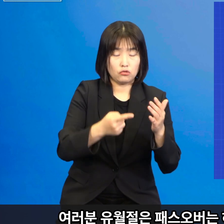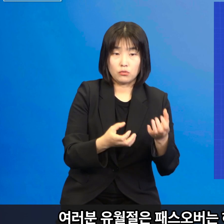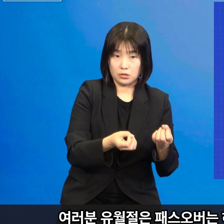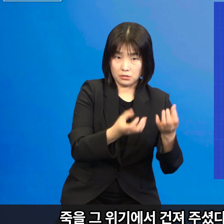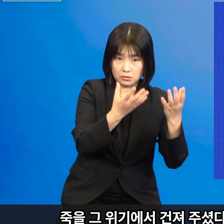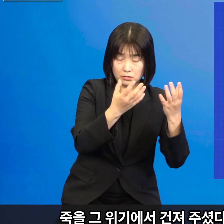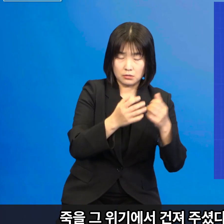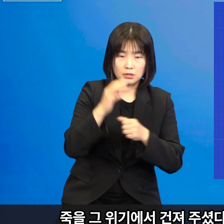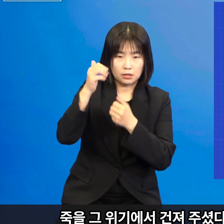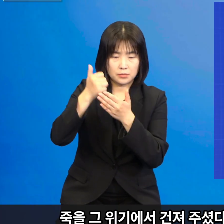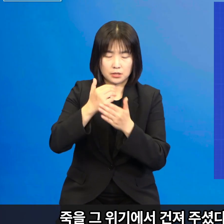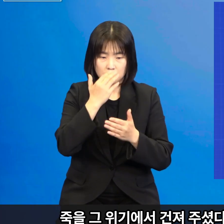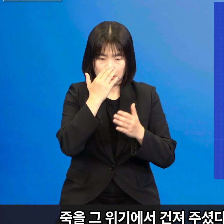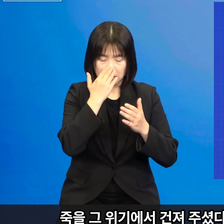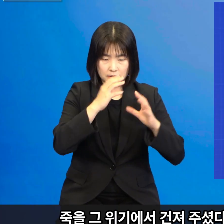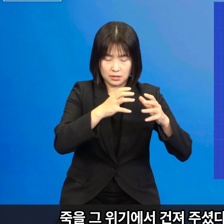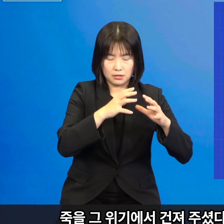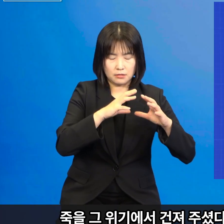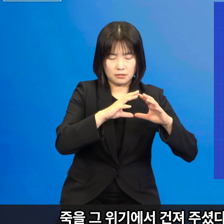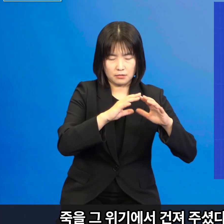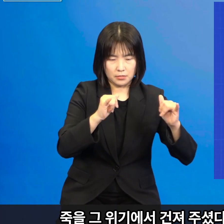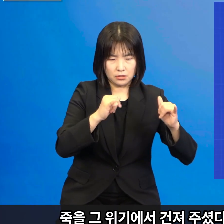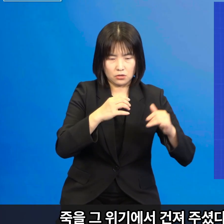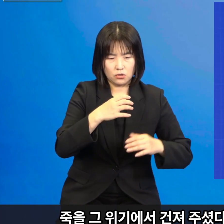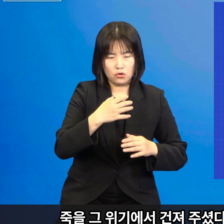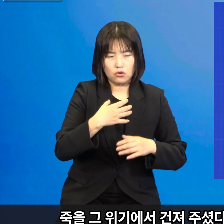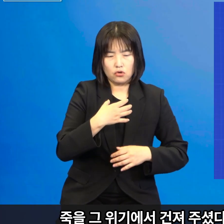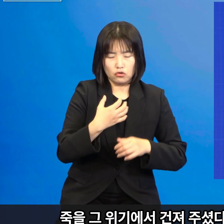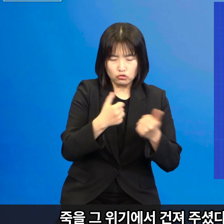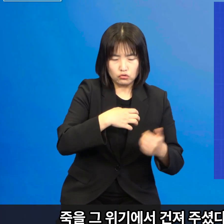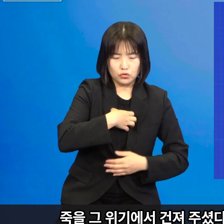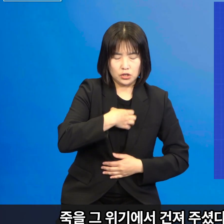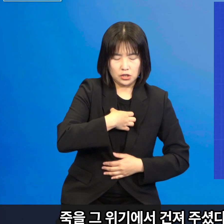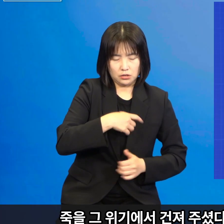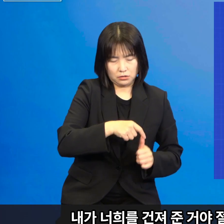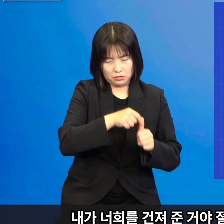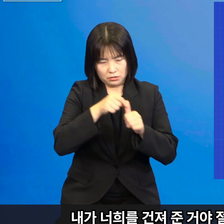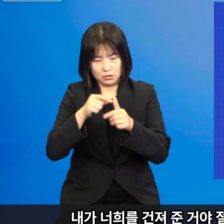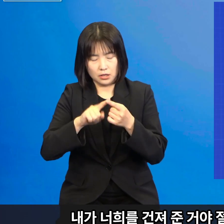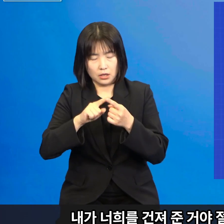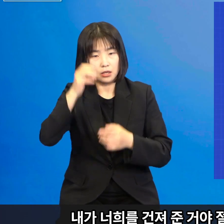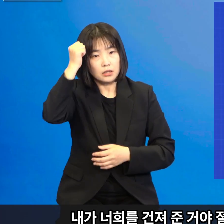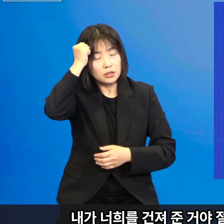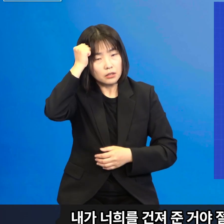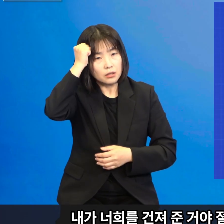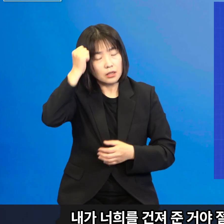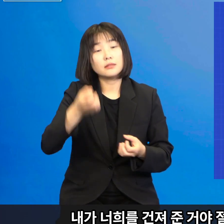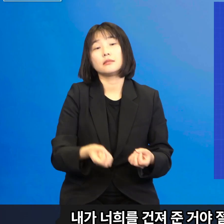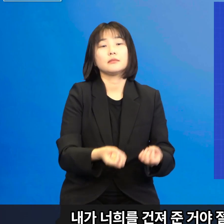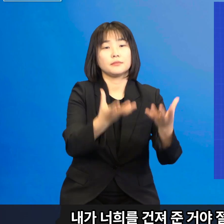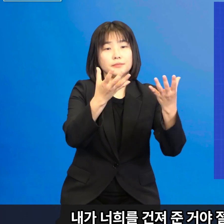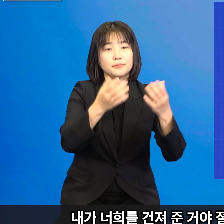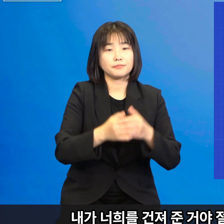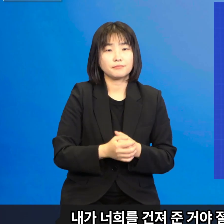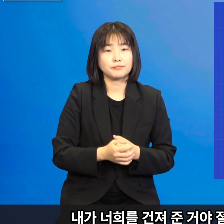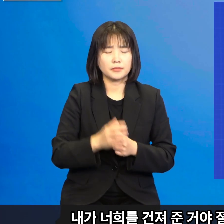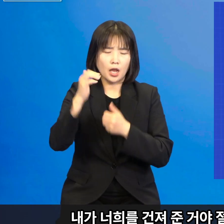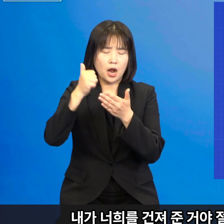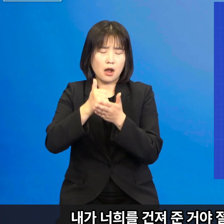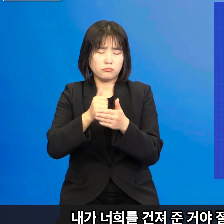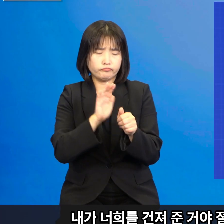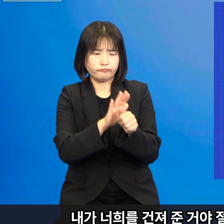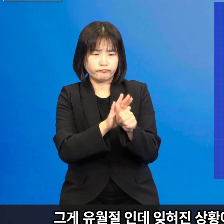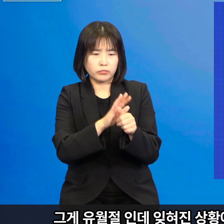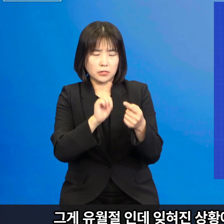이스라엘 백성들을 죽을 그 위기에서 건져 주셨다는 것을 기억하게 하는 거예요. 내가 너희를 건져준 거야. 너희 절대 잊으면 안